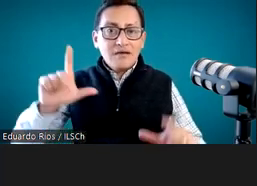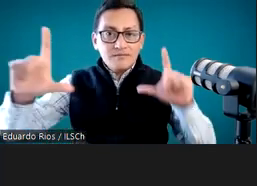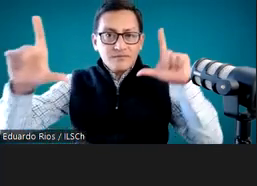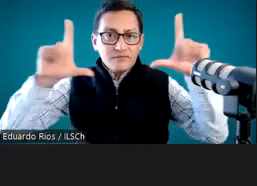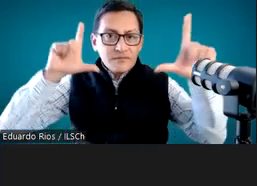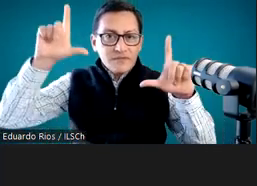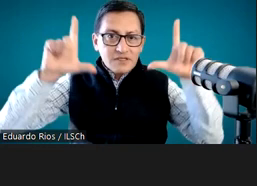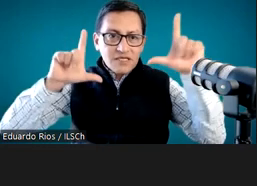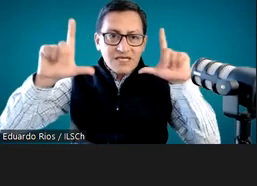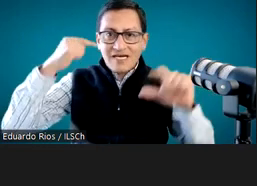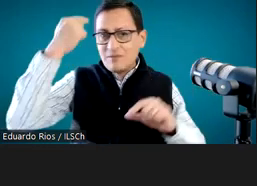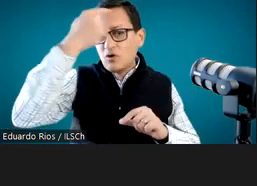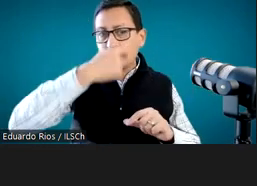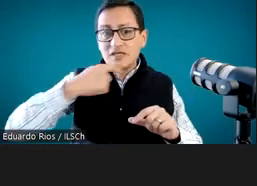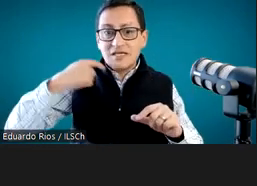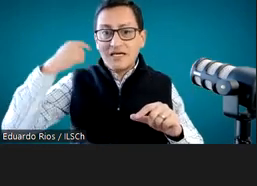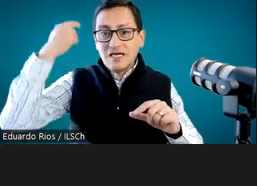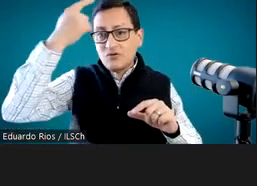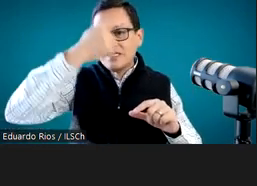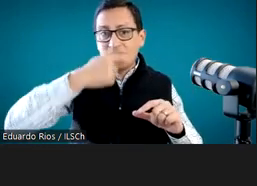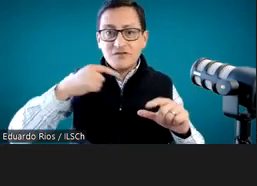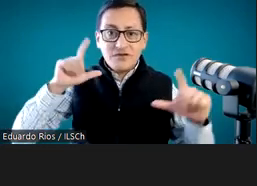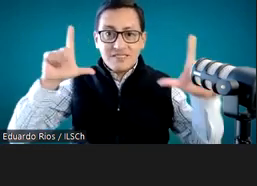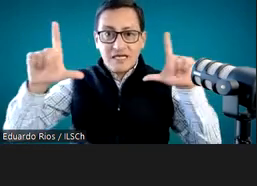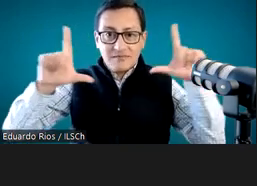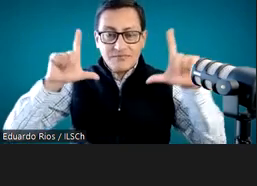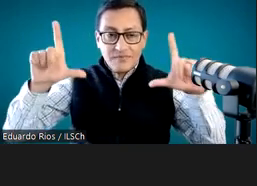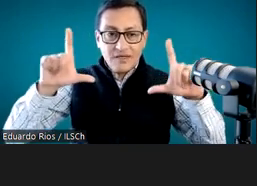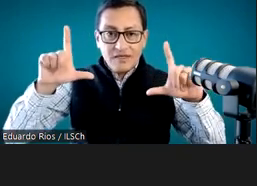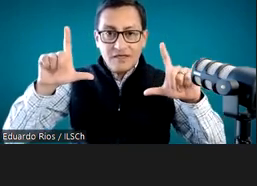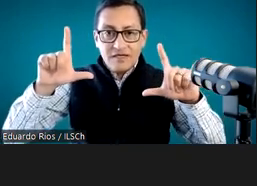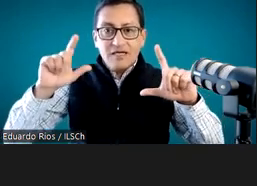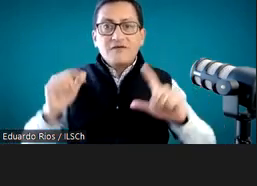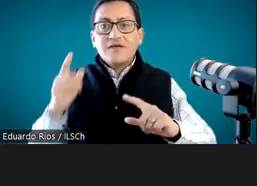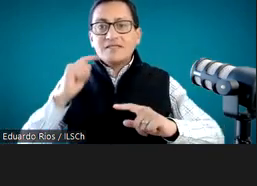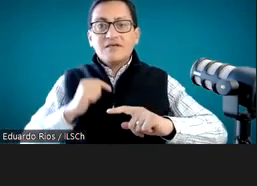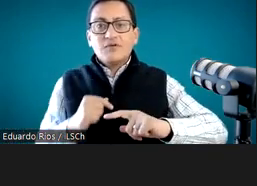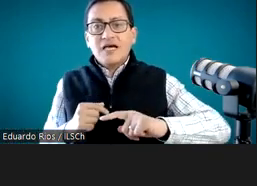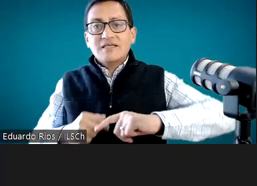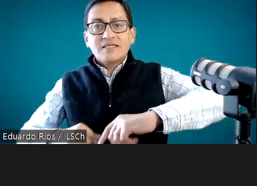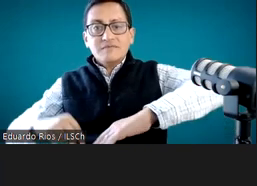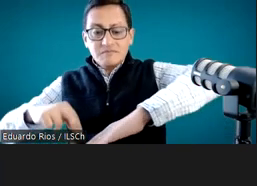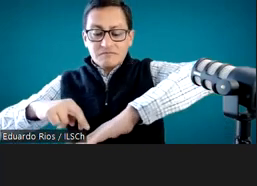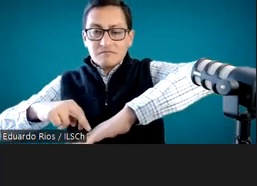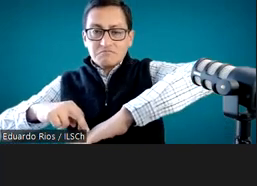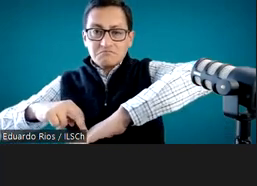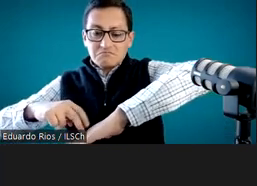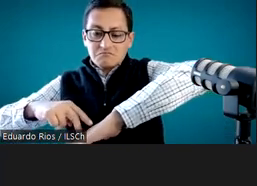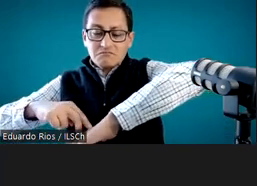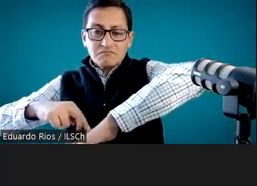visogestual, que trabajamos con nuestra expresión facial. Fíjense, voy a decir